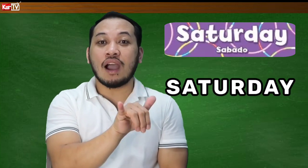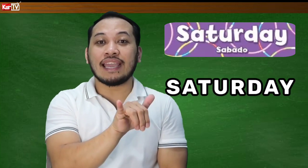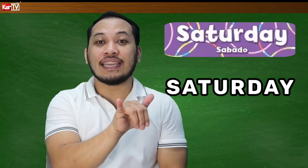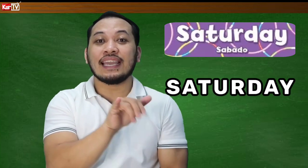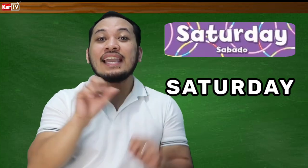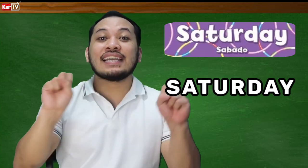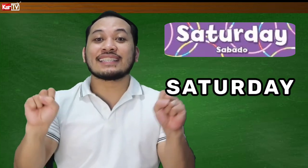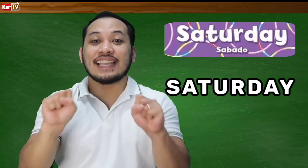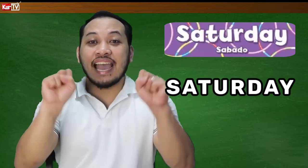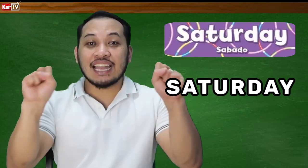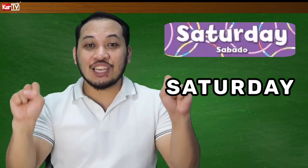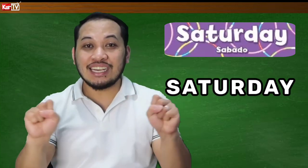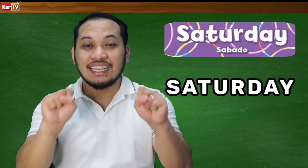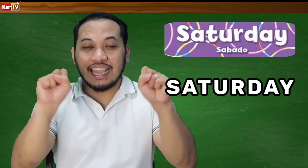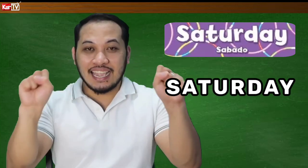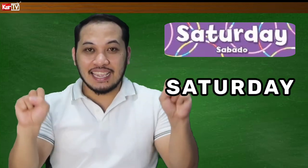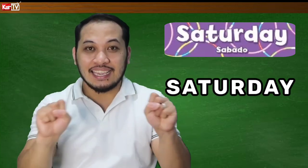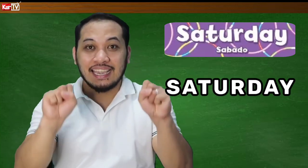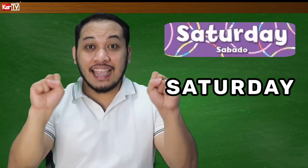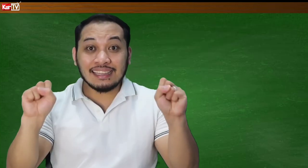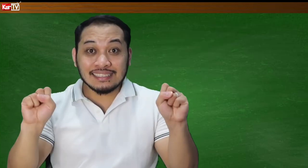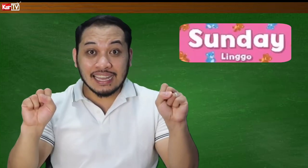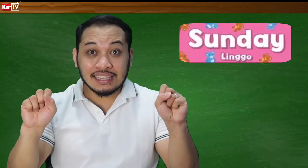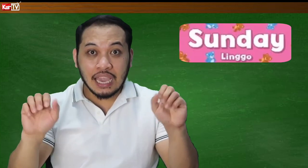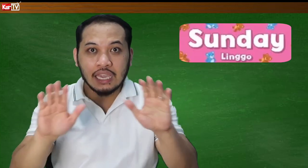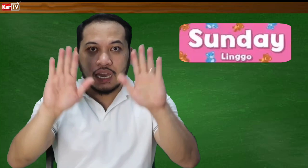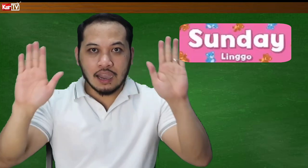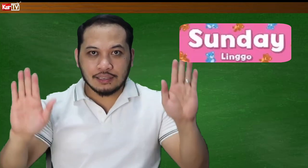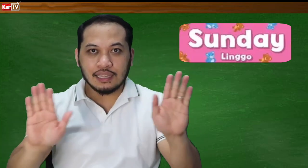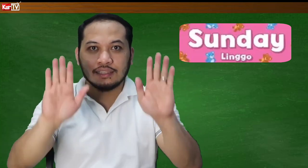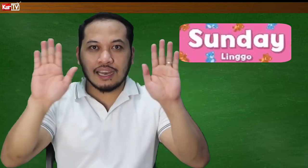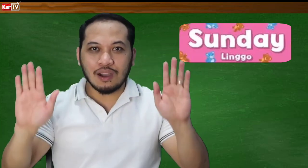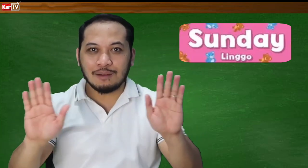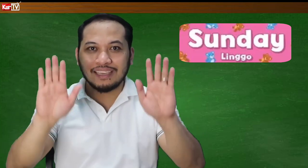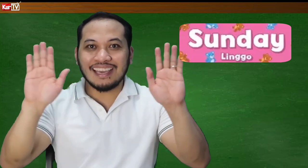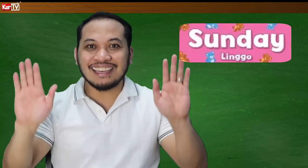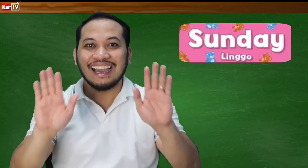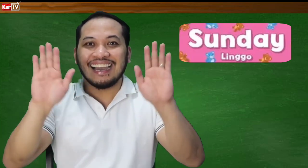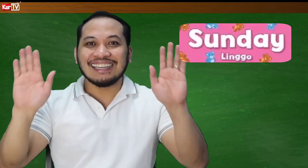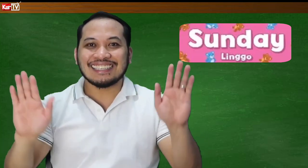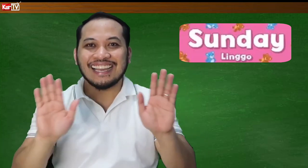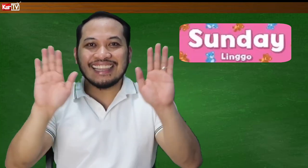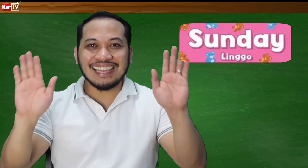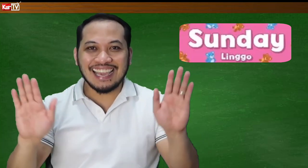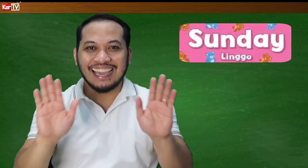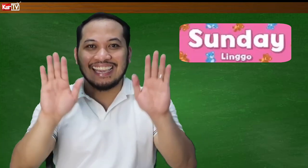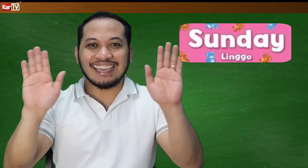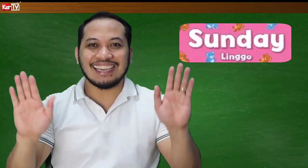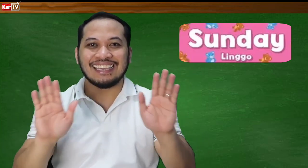S-A-T-U-R-D-A-Y. Saturday. And Sunday. Ayan, dalawang kamay din. Sunday.